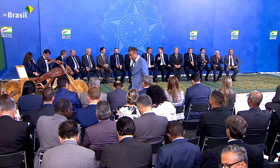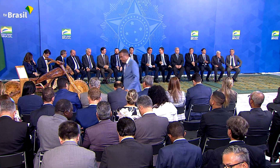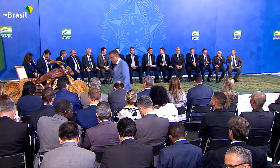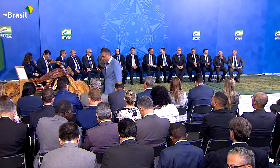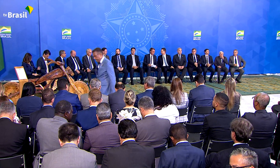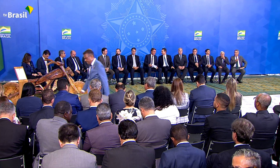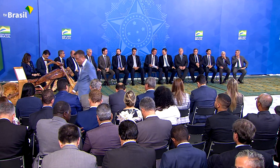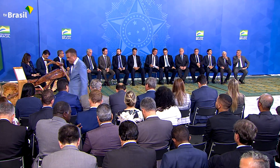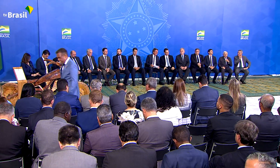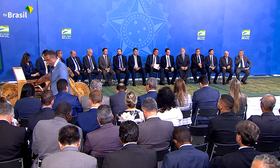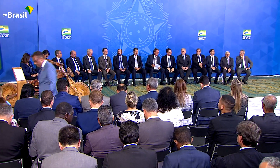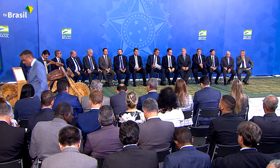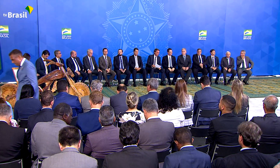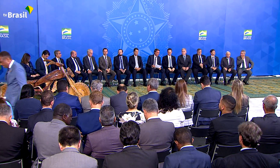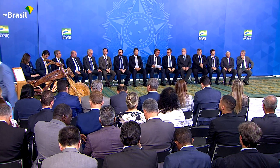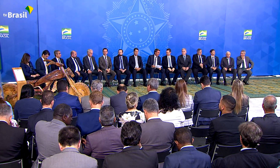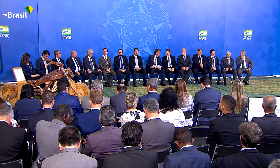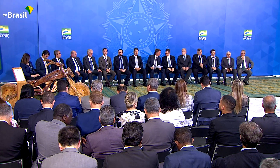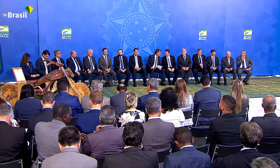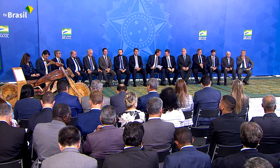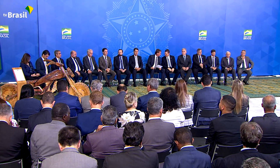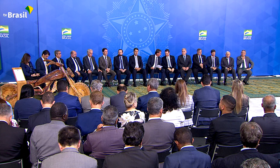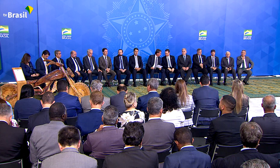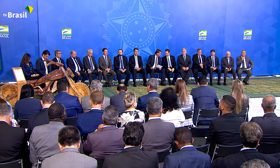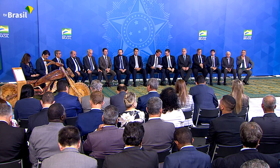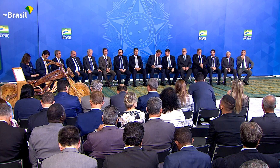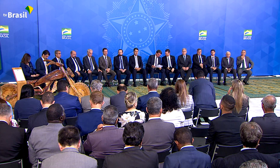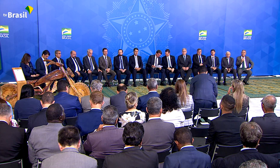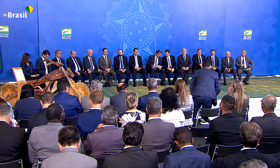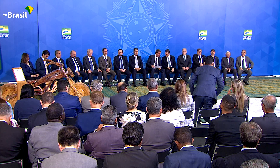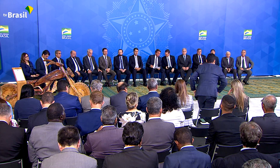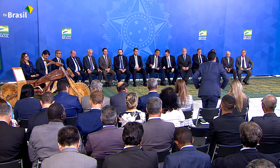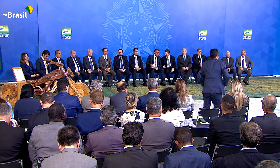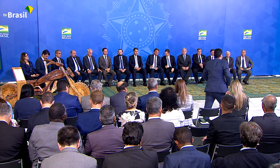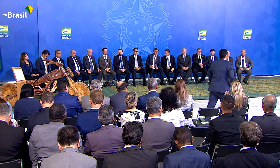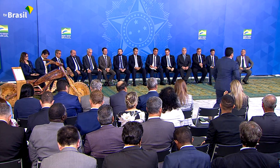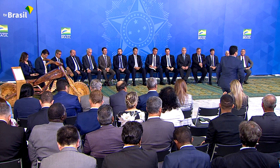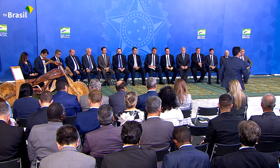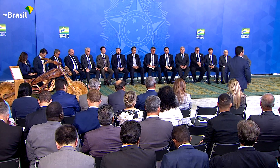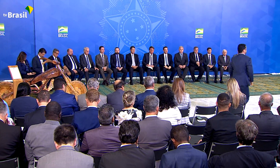e fará uso da palavra o deputado o Capitão Alberto Neto